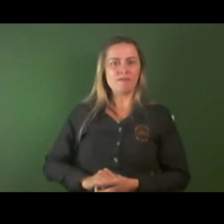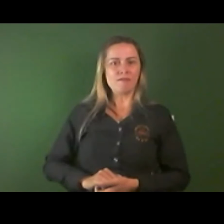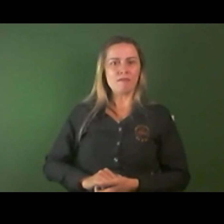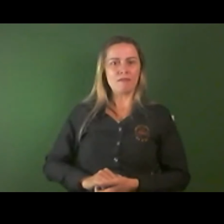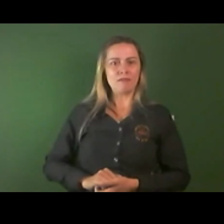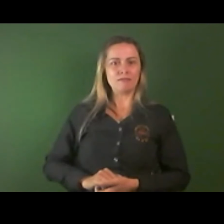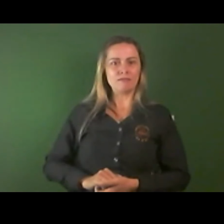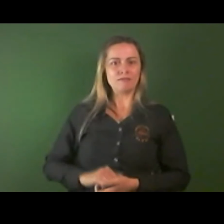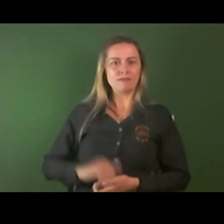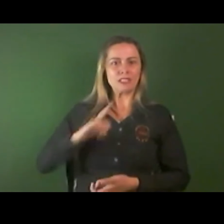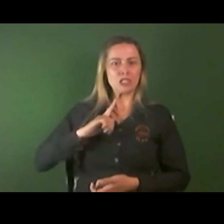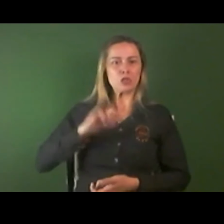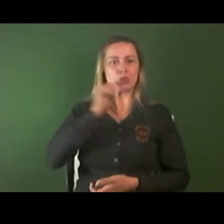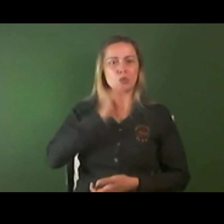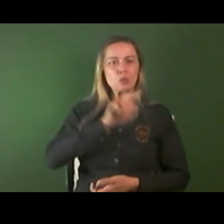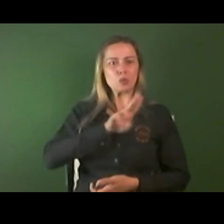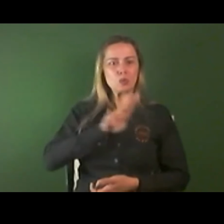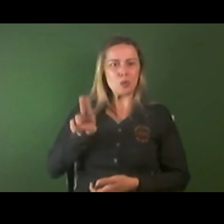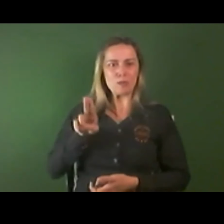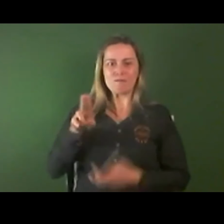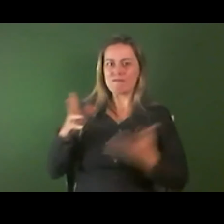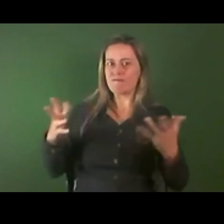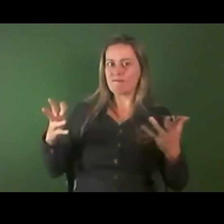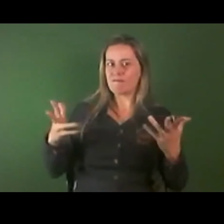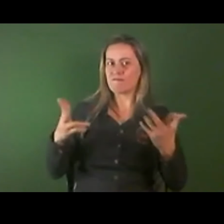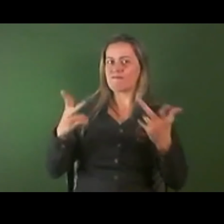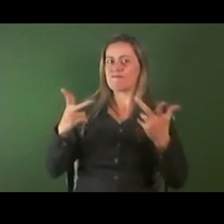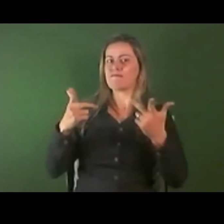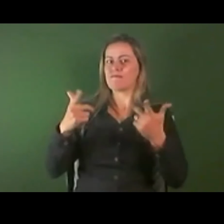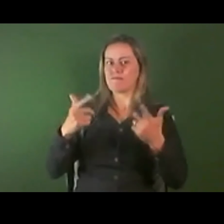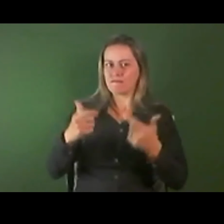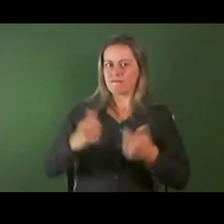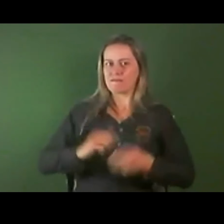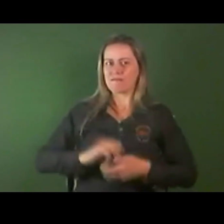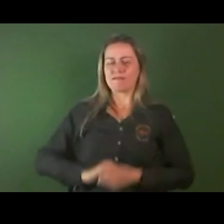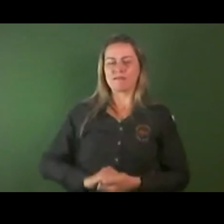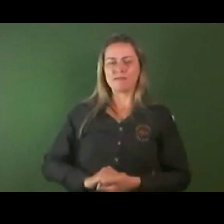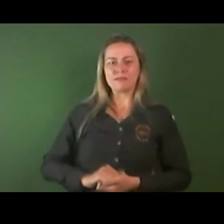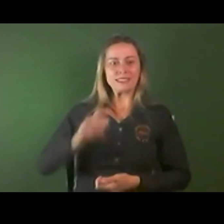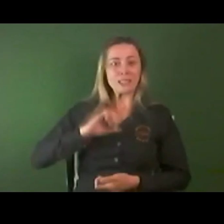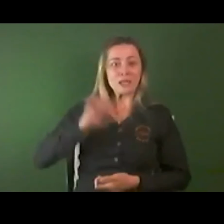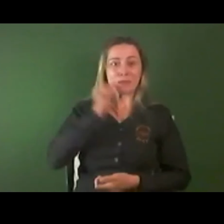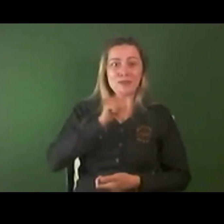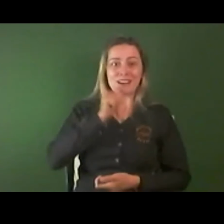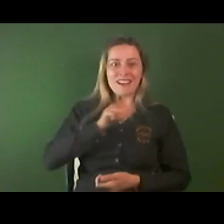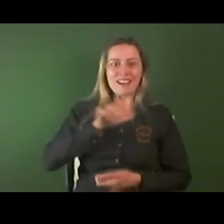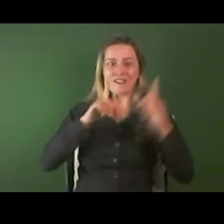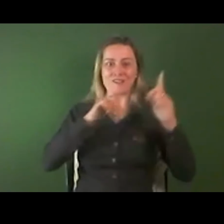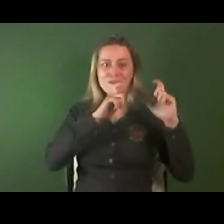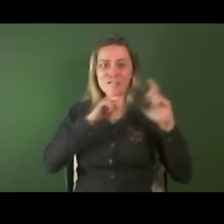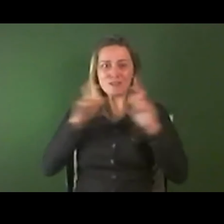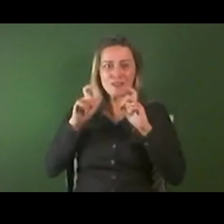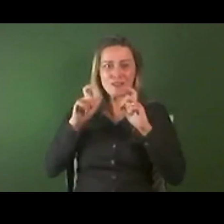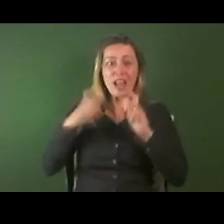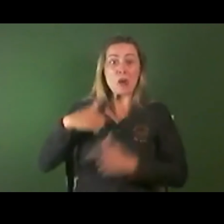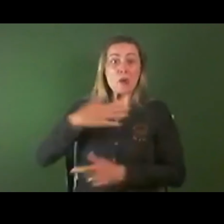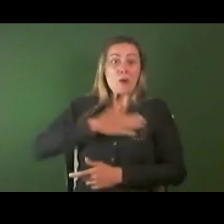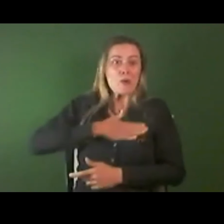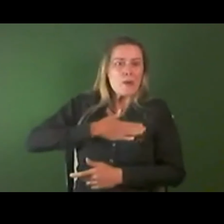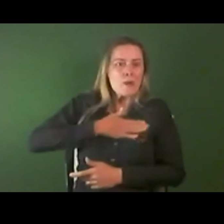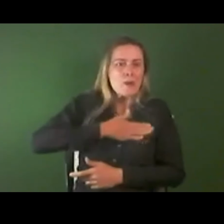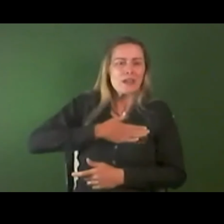tem nomes incríveis. Tem nomes incríveis. Tem uma fotógrafa, por exemplo, que eu gosto demais,